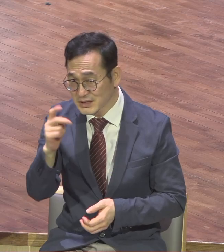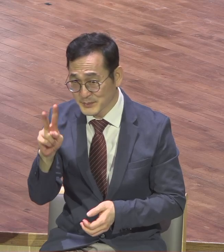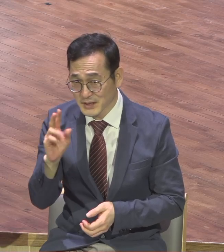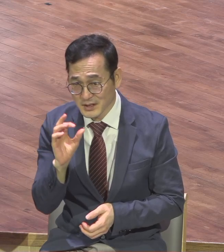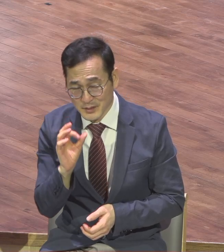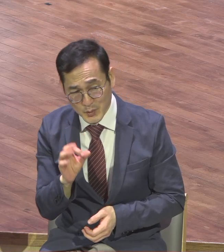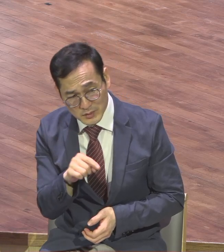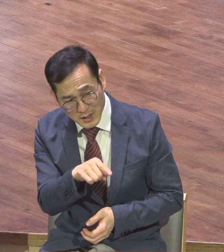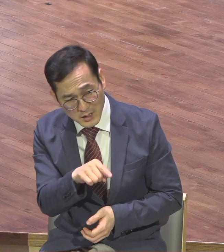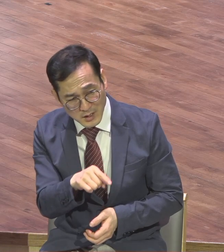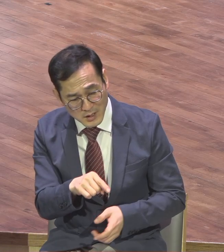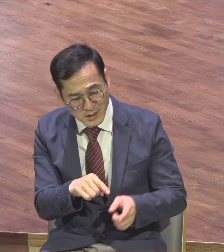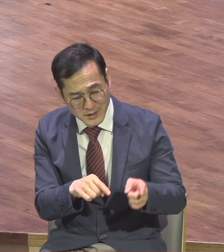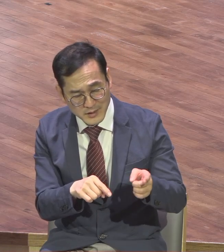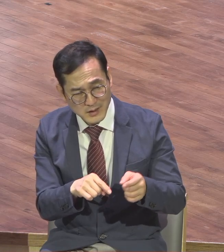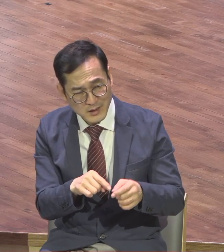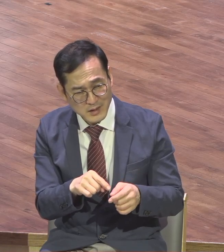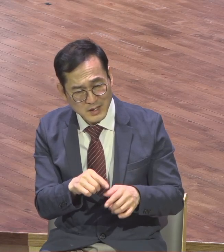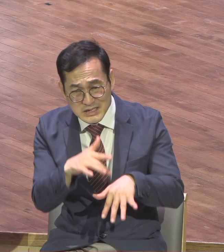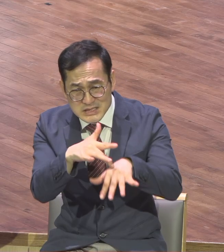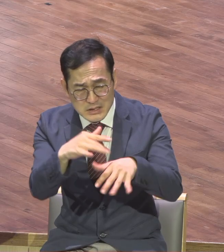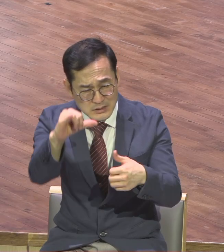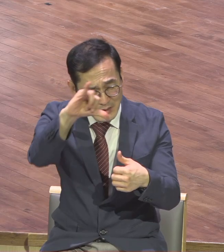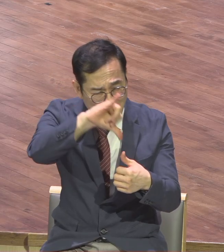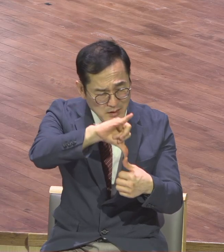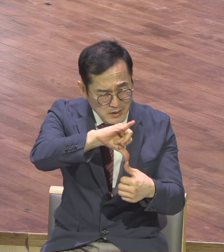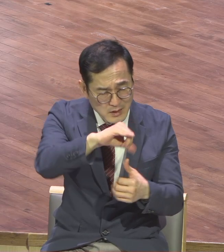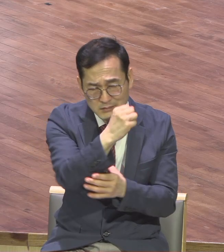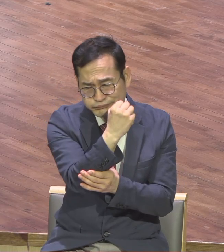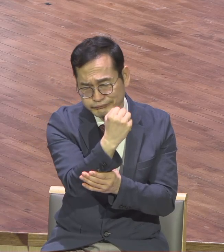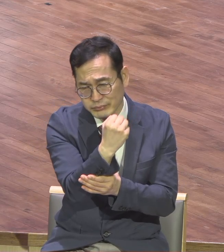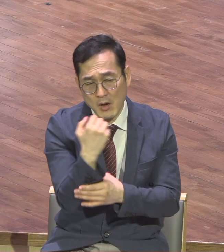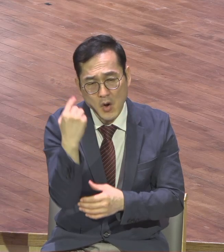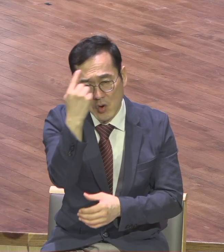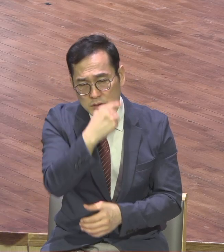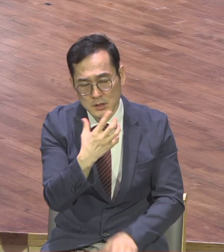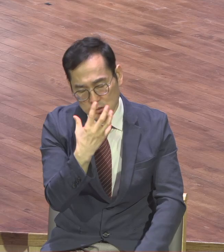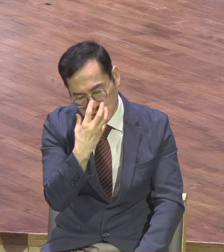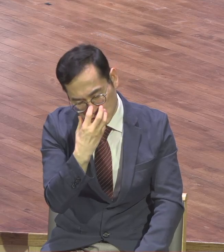본 적이 없어요. 완전히 귀신 앞에 시달리는